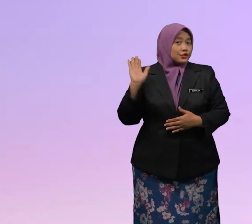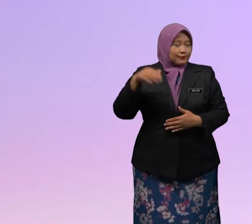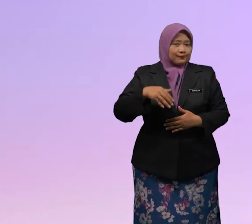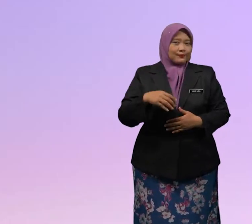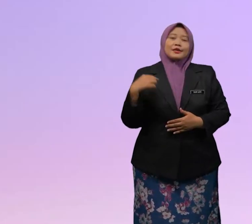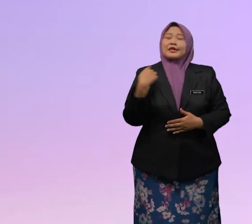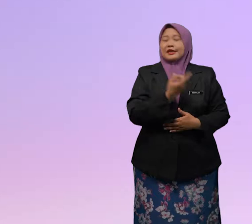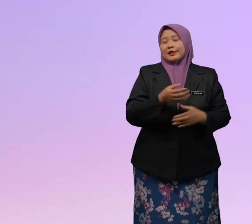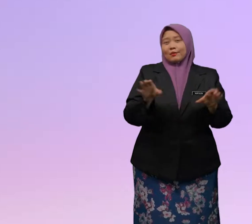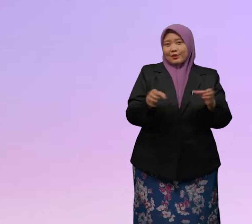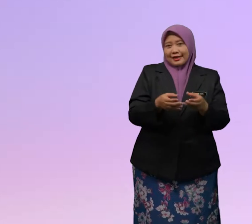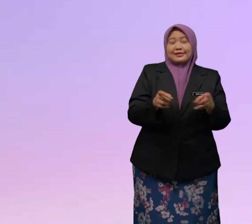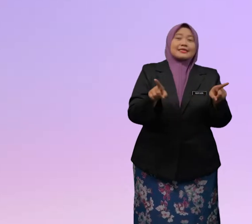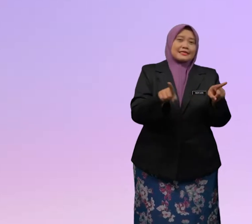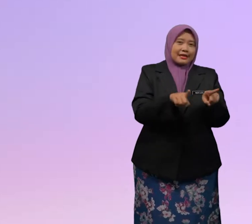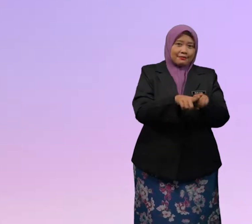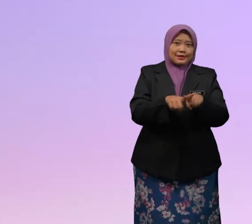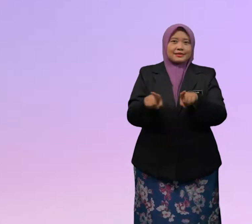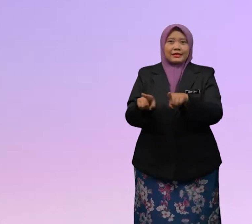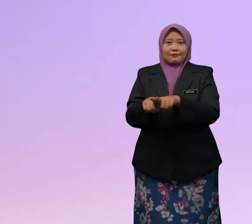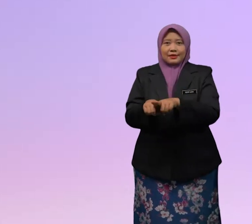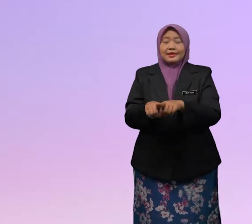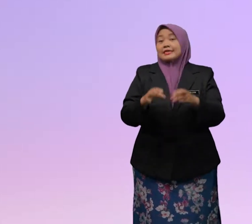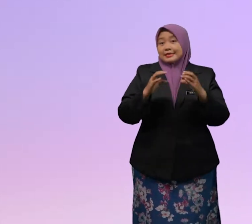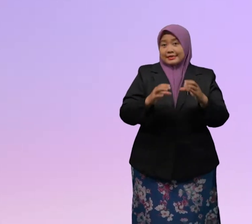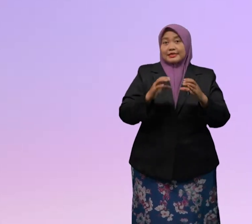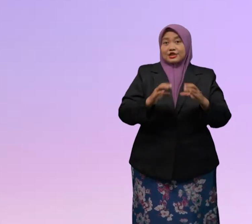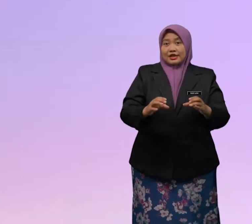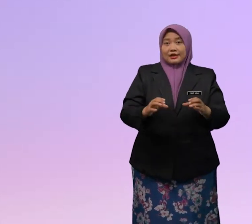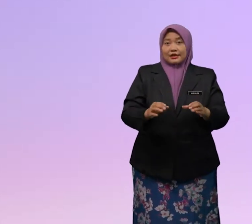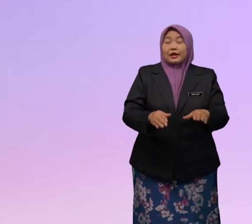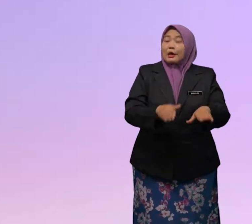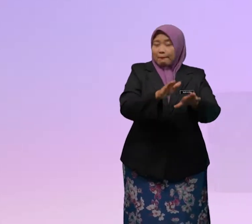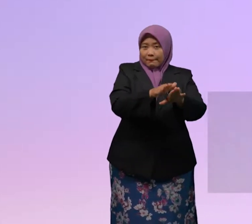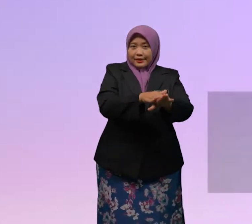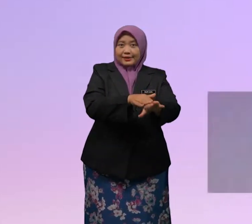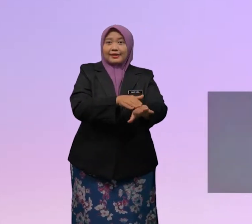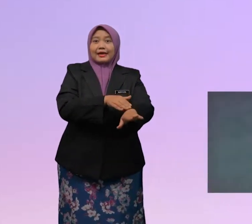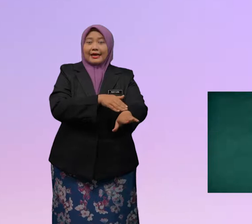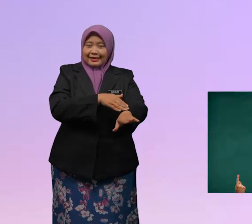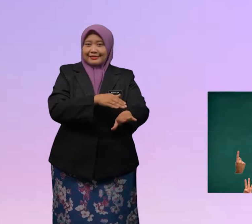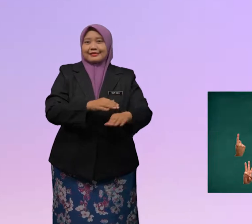Jom kita buat sama-sama secara perlahan ya.